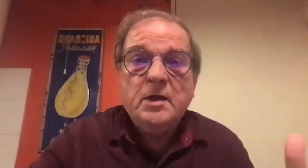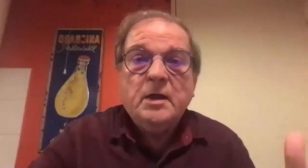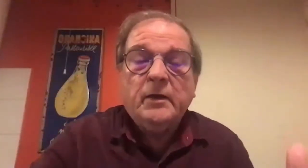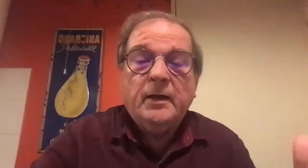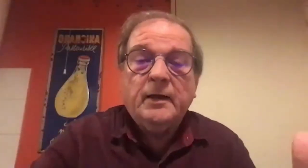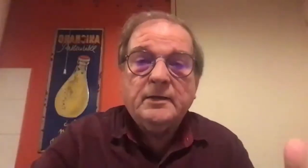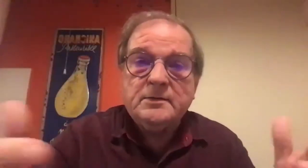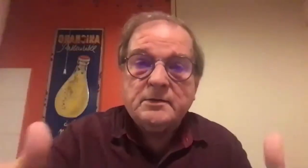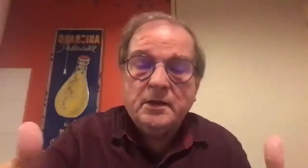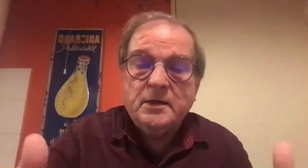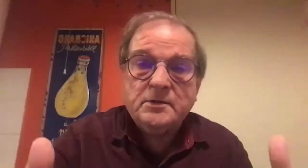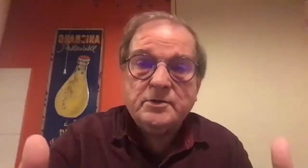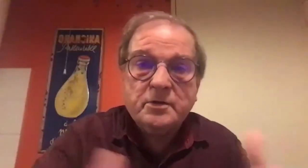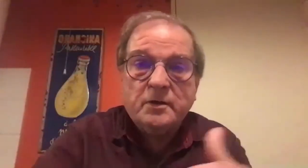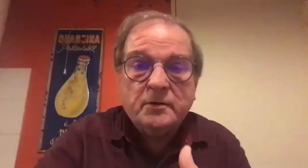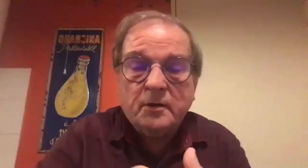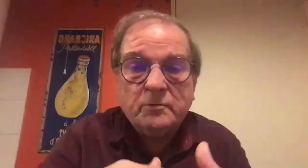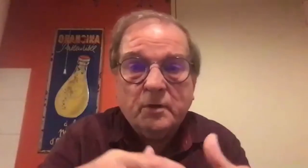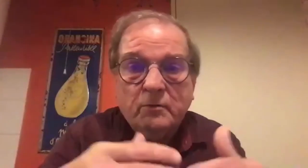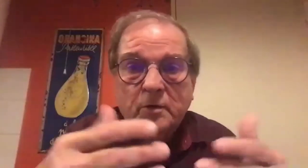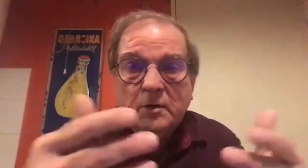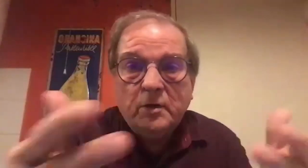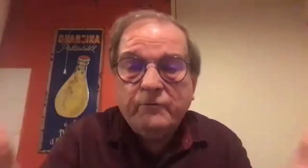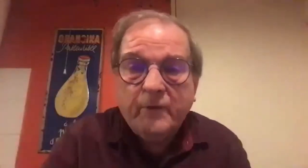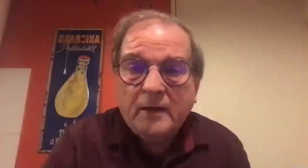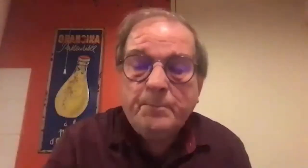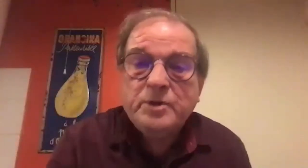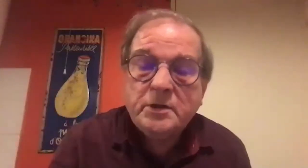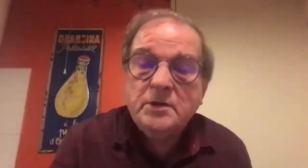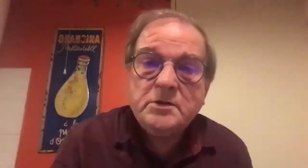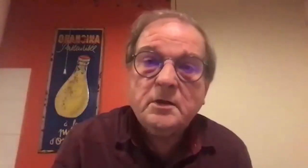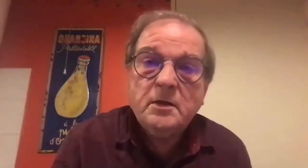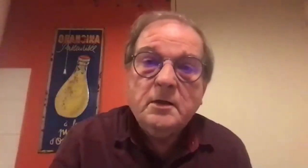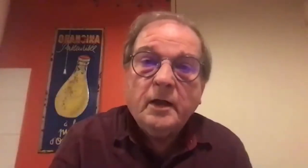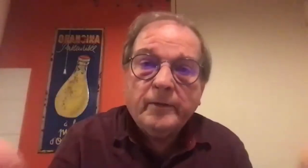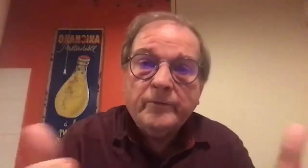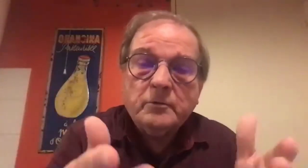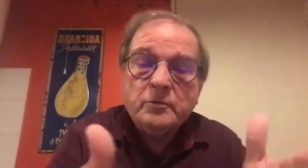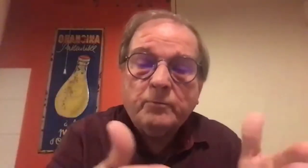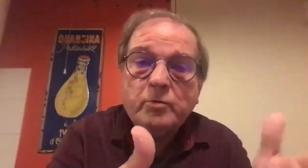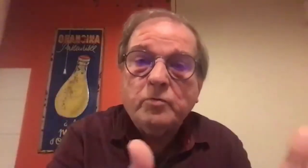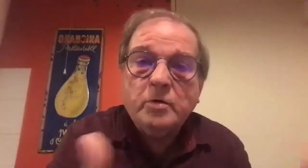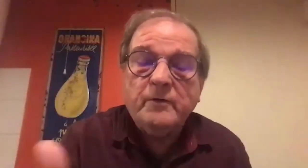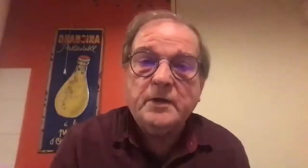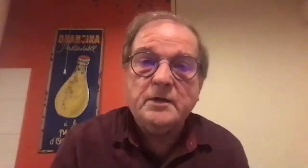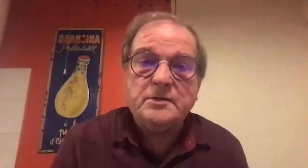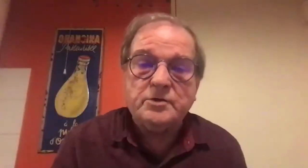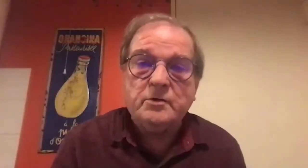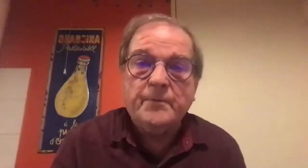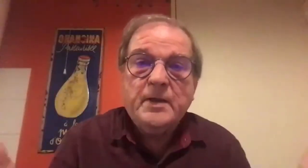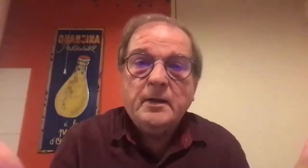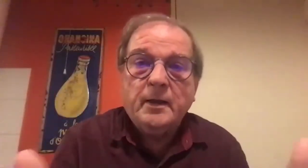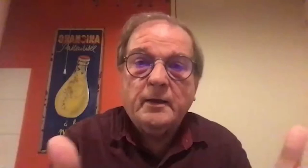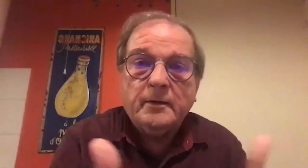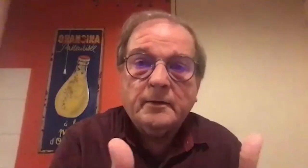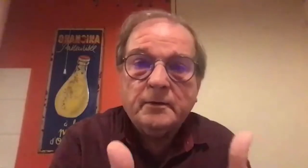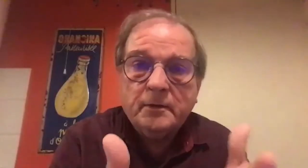1956, esses não fazem pesquisa, não procuram evidências.